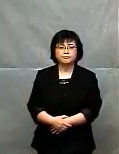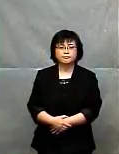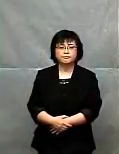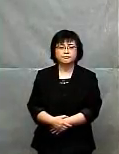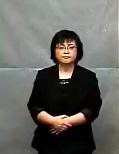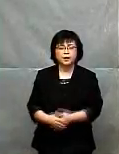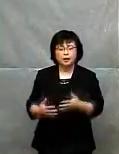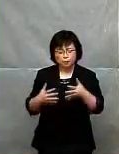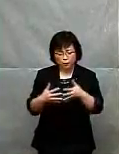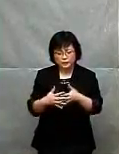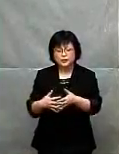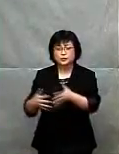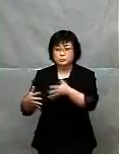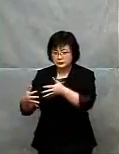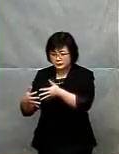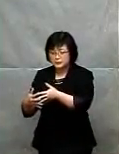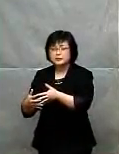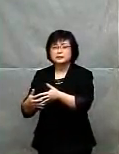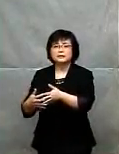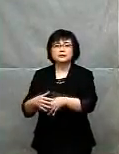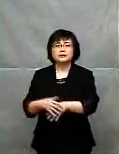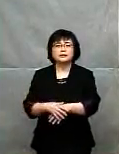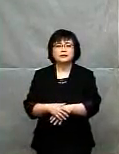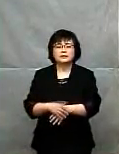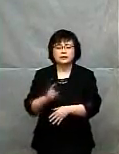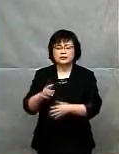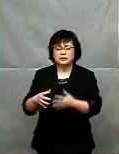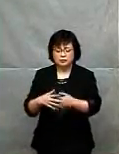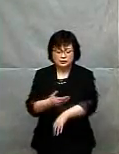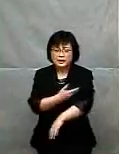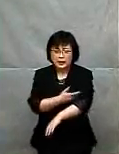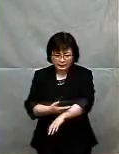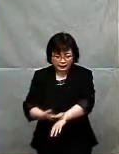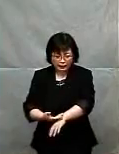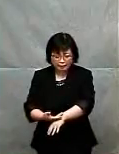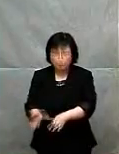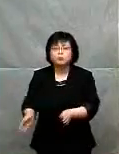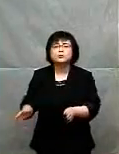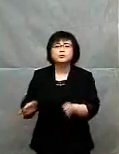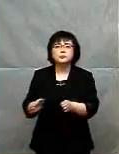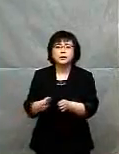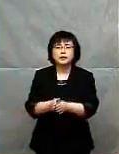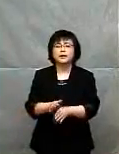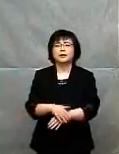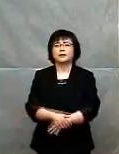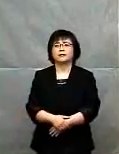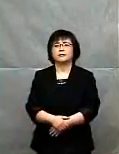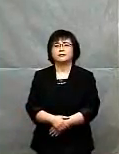取り組み、どうやって取り組んできたかということも含めて、